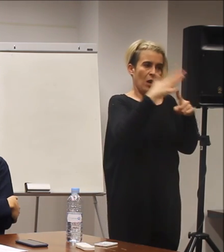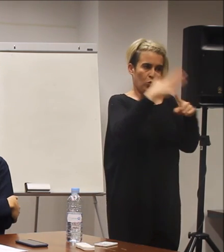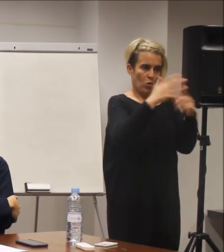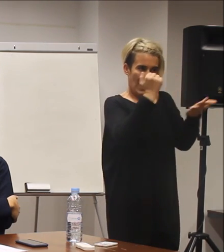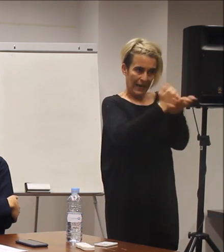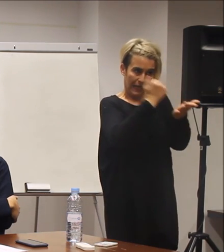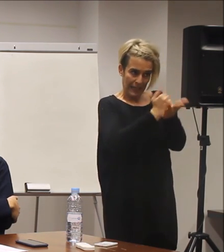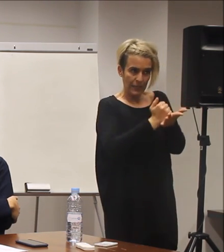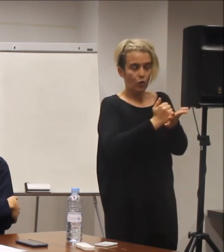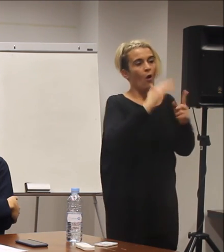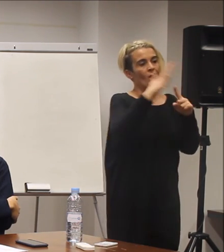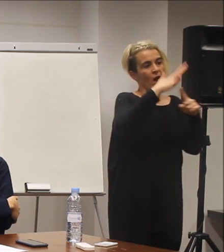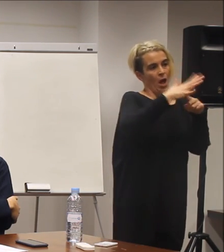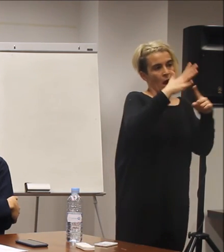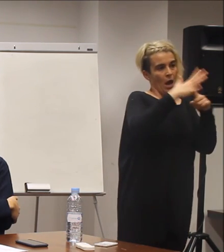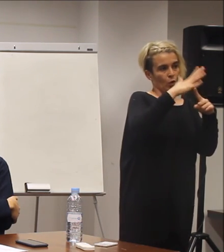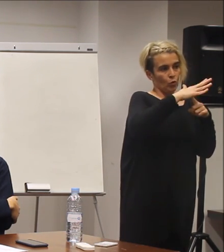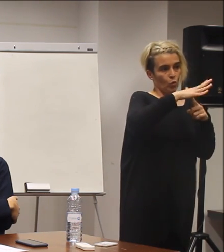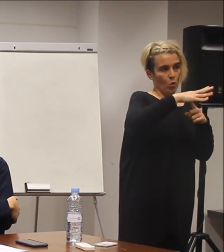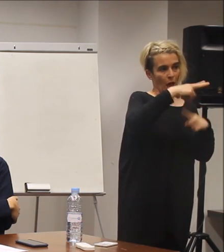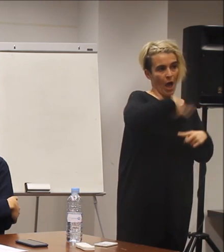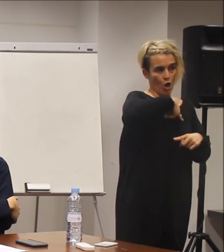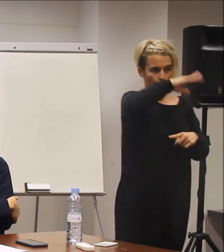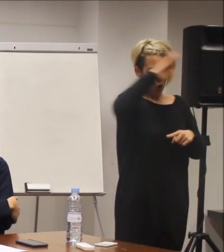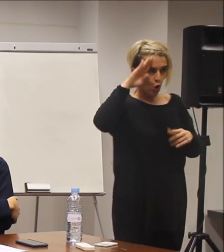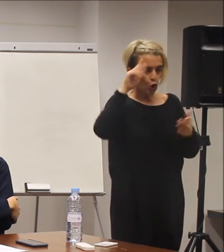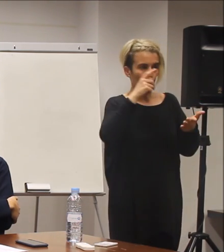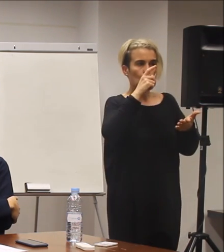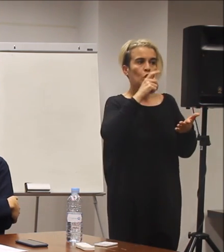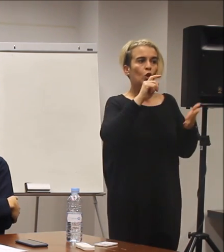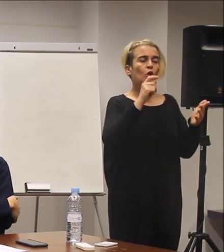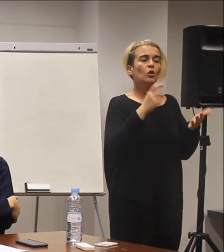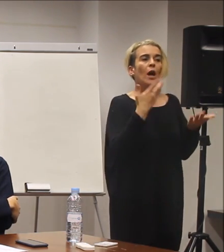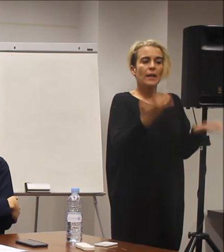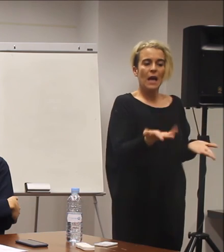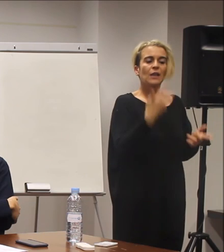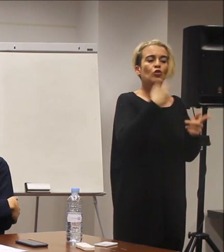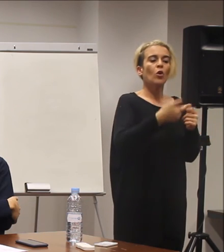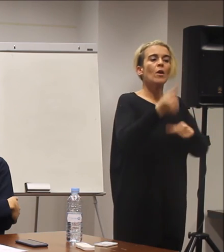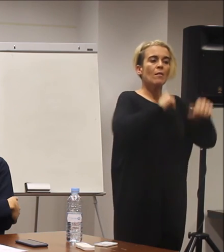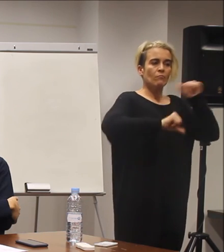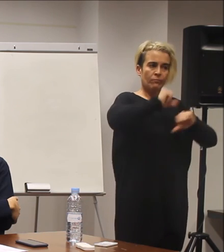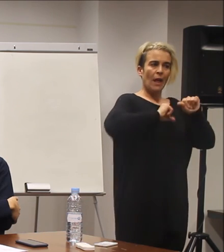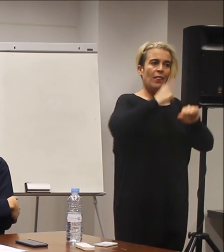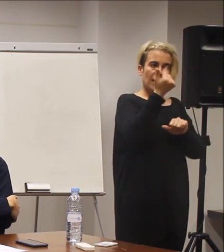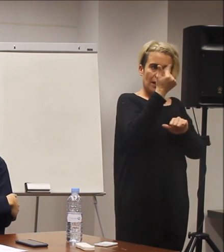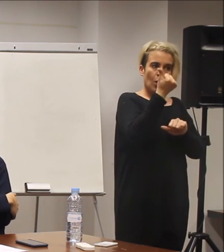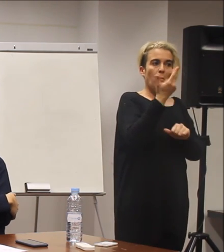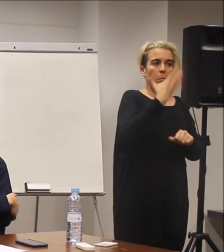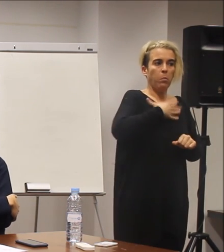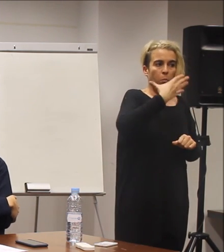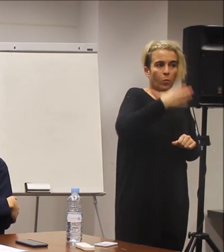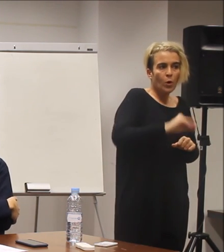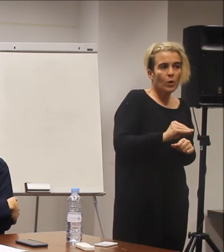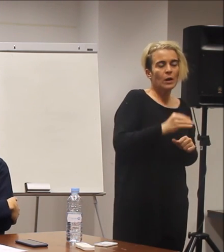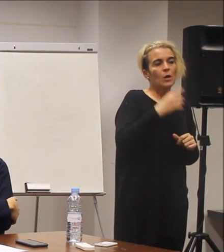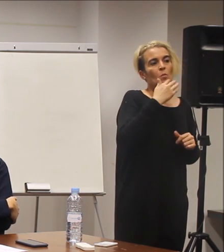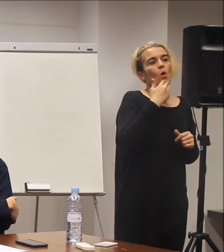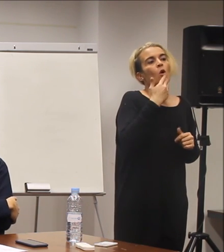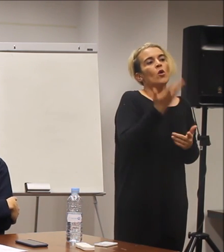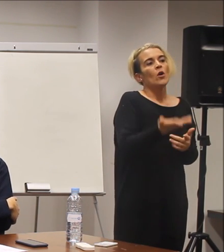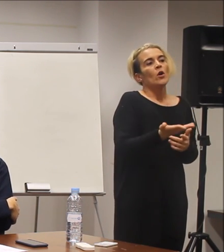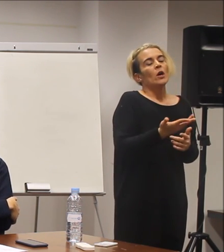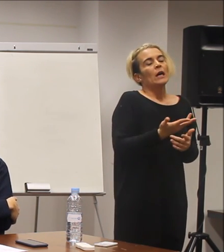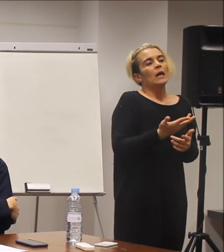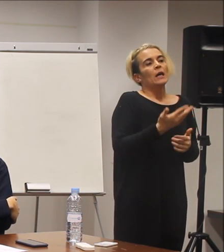eso es completamente recuperable, es verdad que en los actos jurídicos documentados hay un poco de duda. ¿Por qué? Porque la Sala Civil del Tribunal